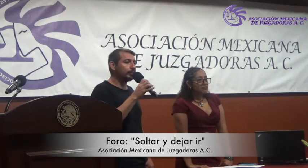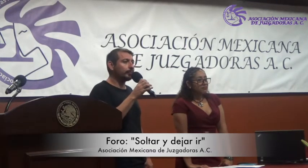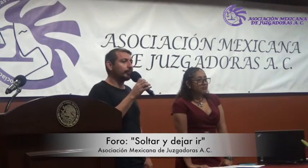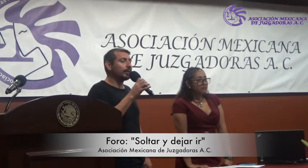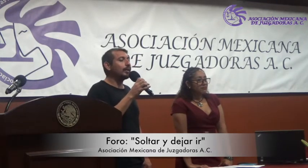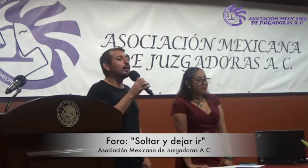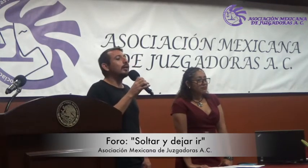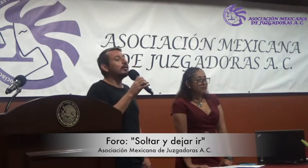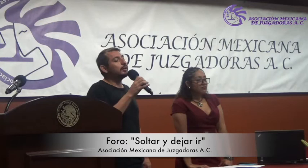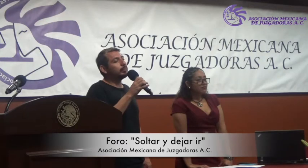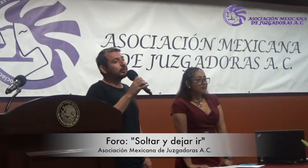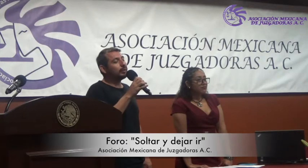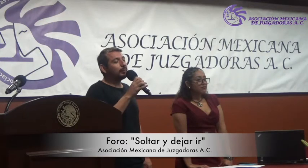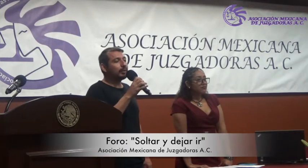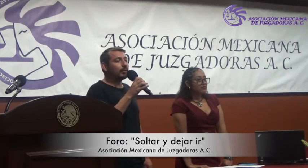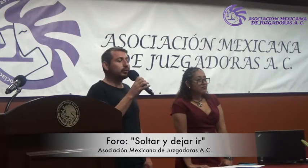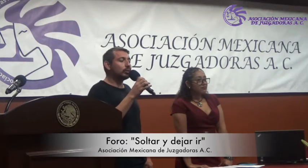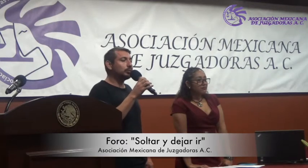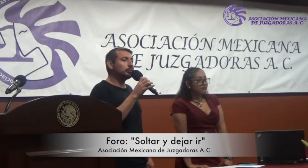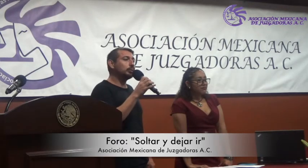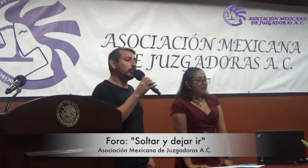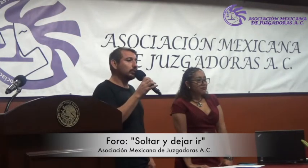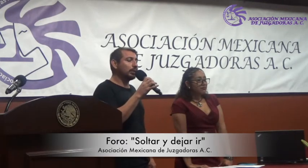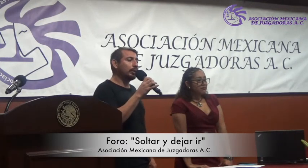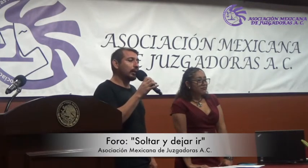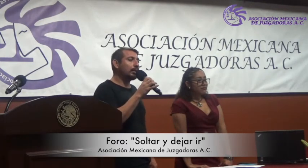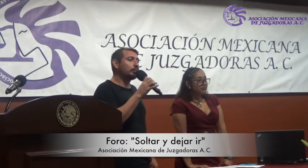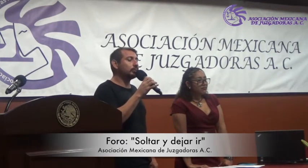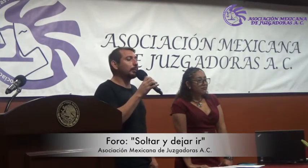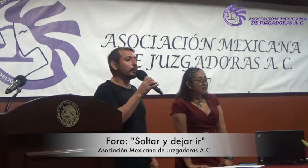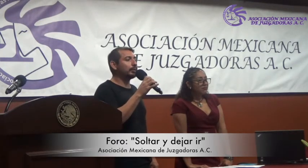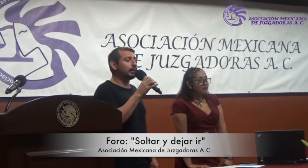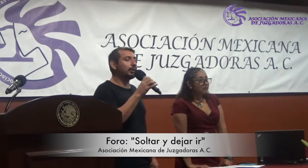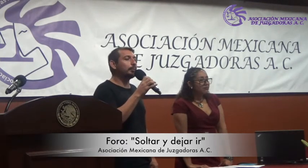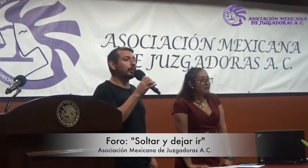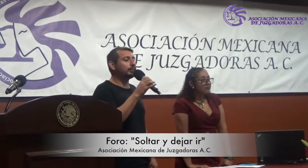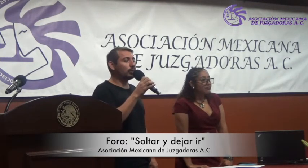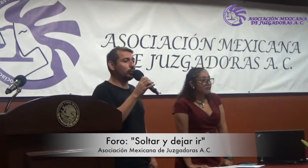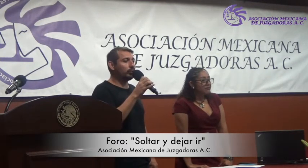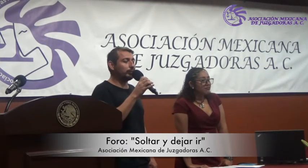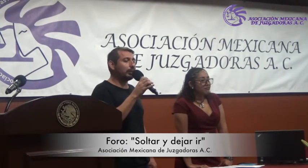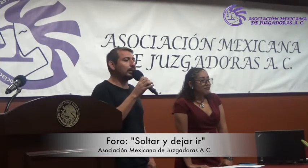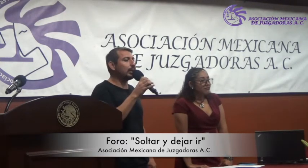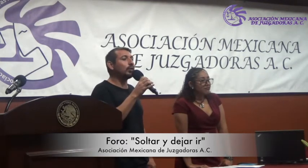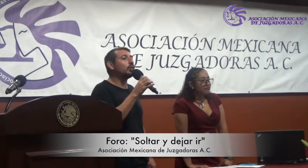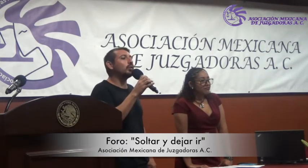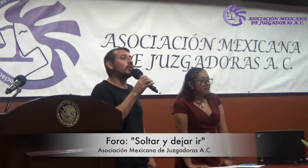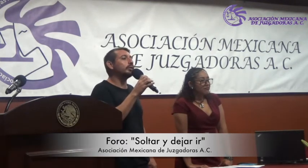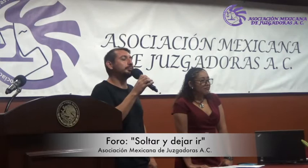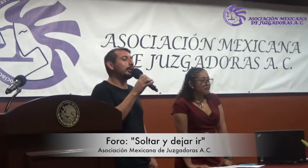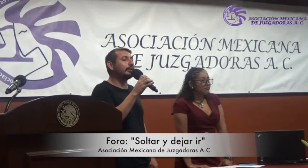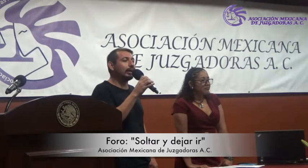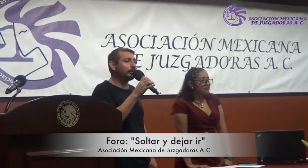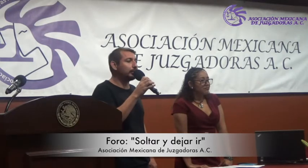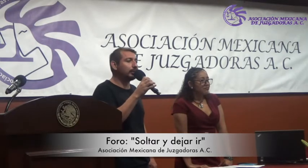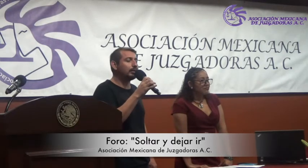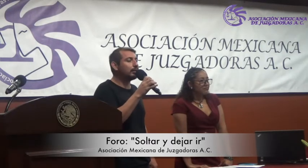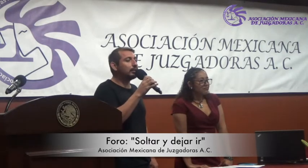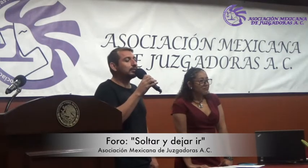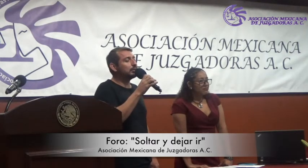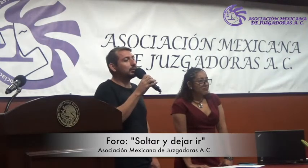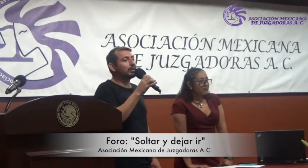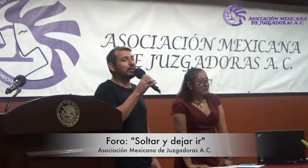aceptar. Y pues obviamente los últimos momentos que me queden, pues aprovecharía para estar con mi familia, no